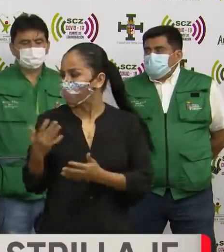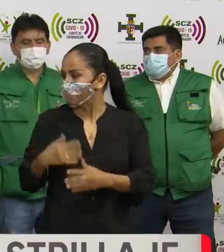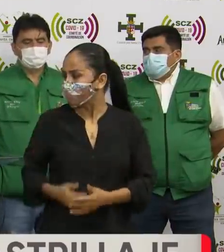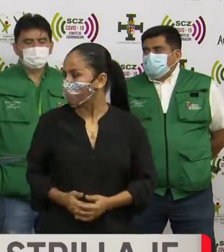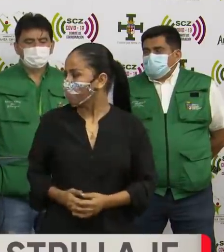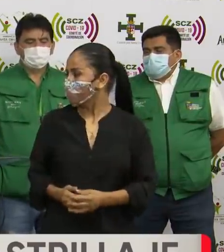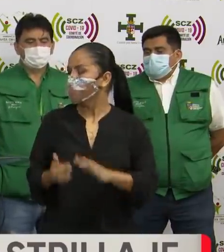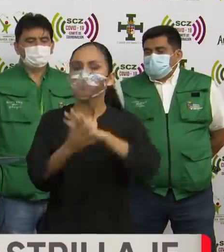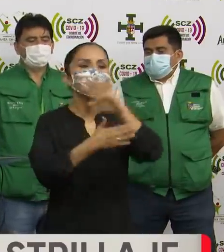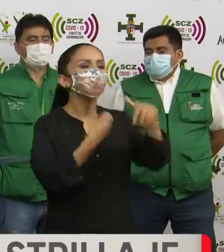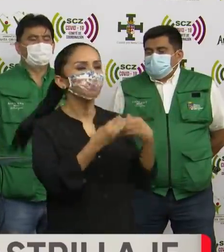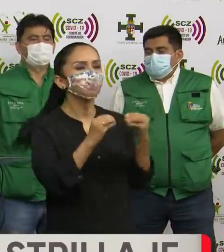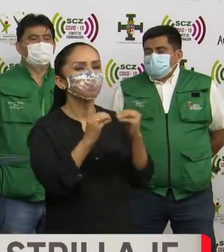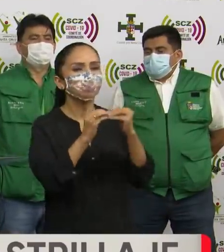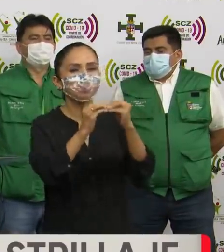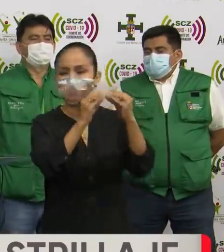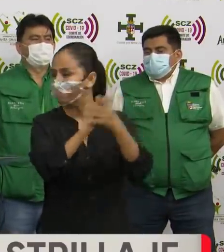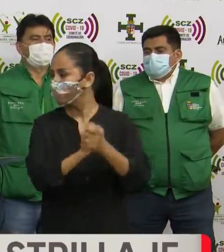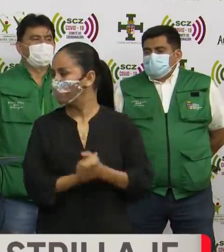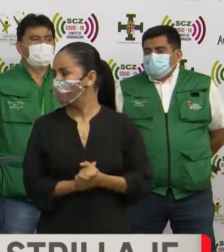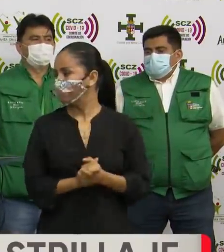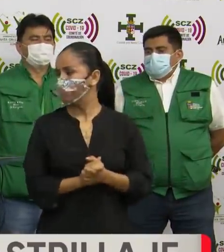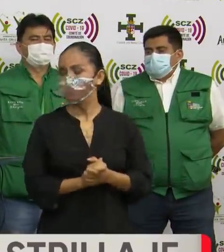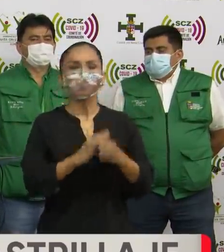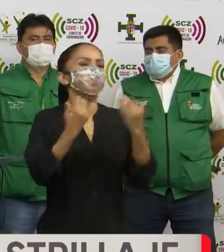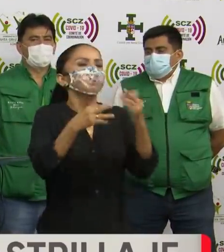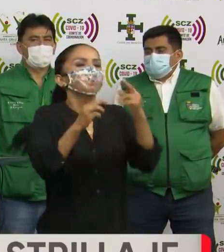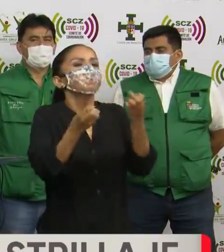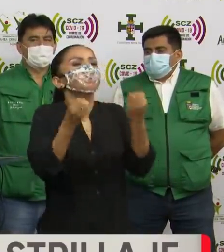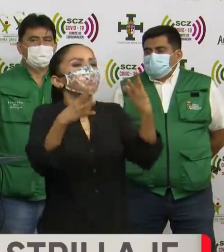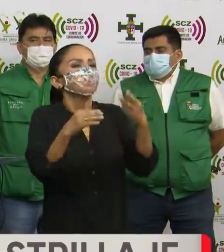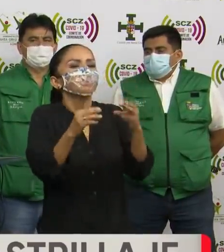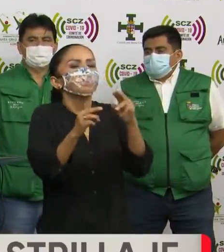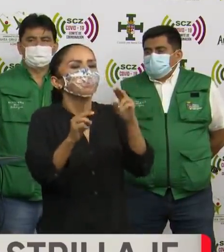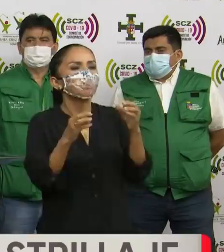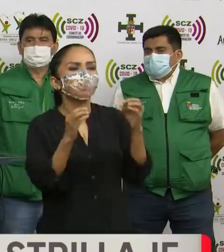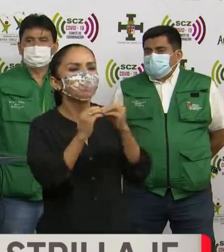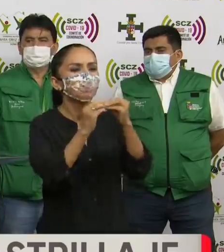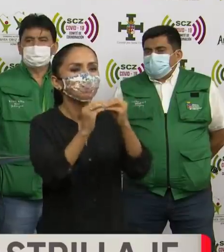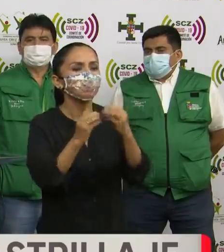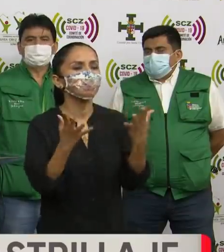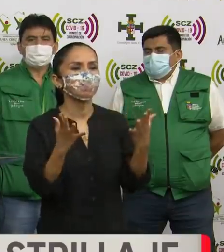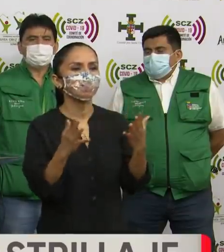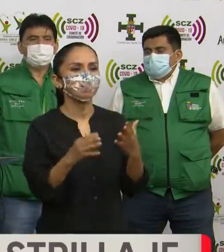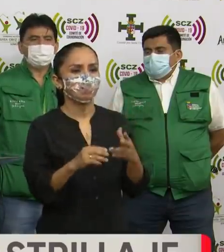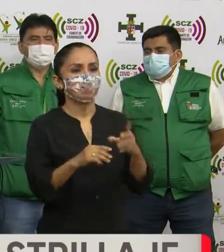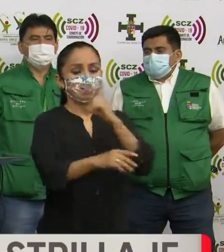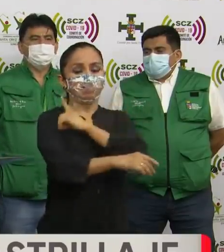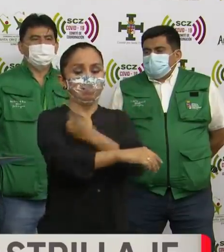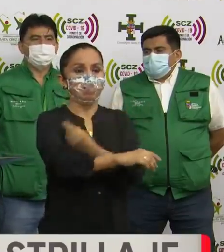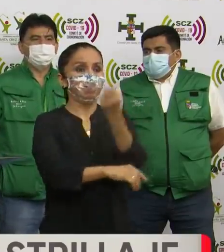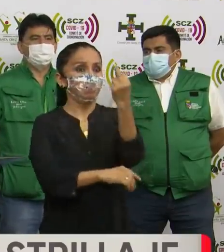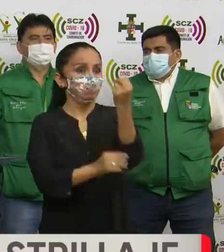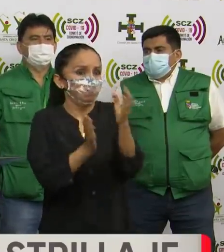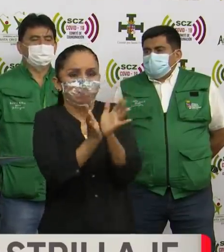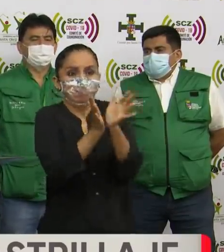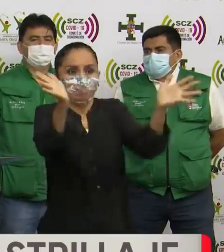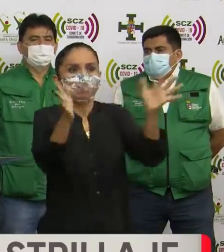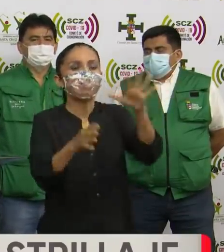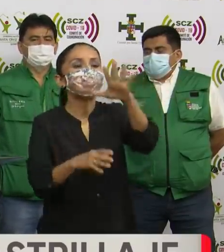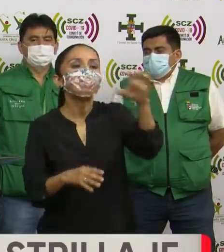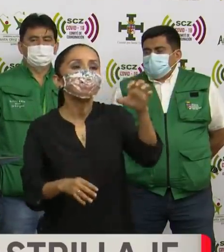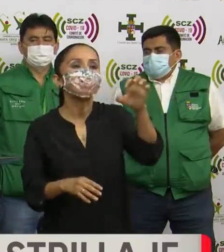Al día de hoy, el total, voy a dar el número grande, incluyendo el distrito número 12,